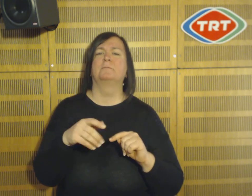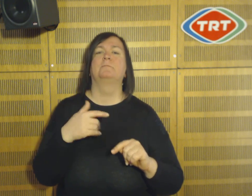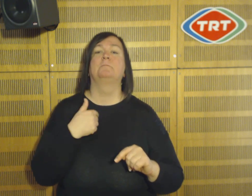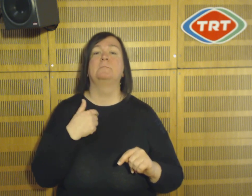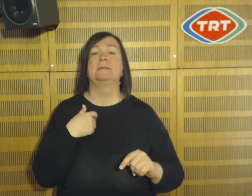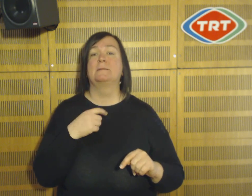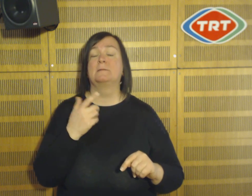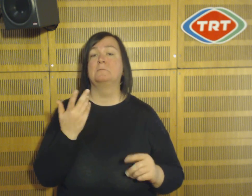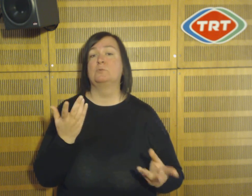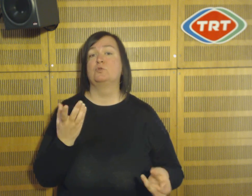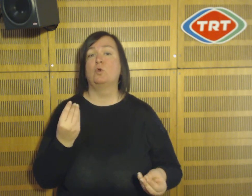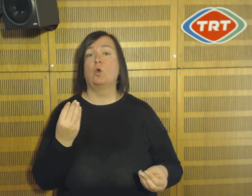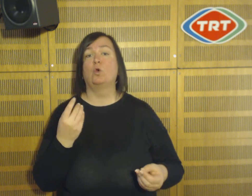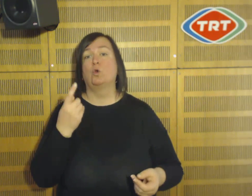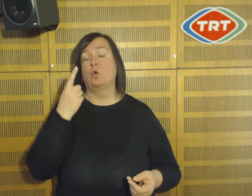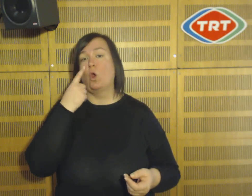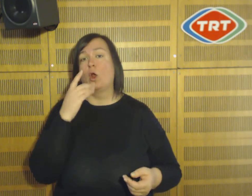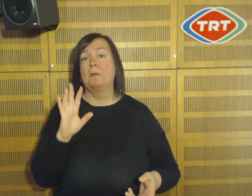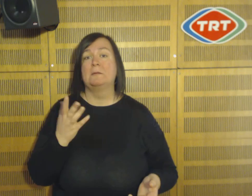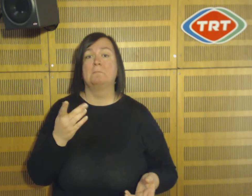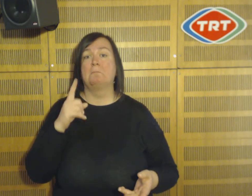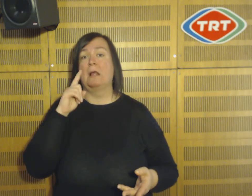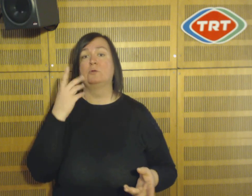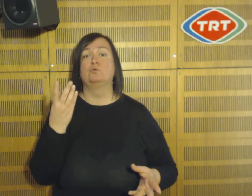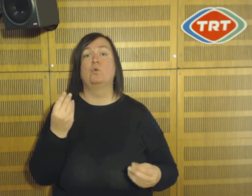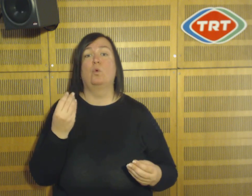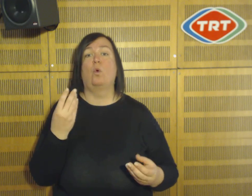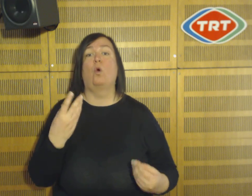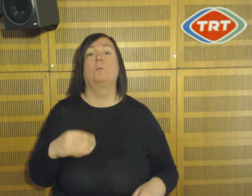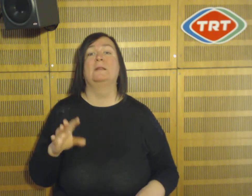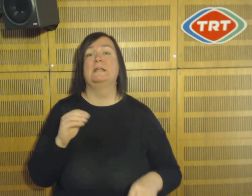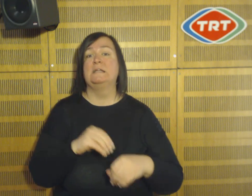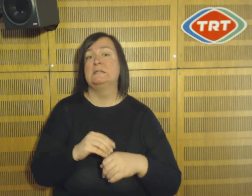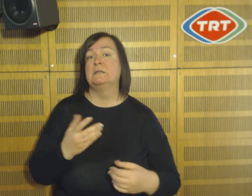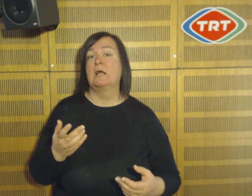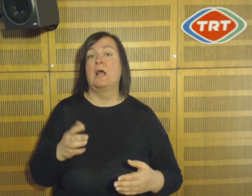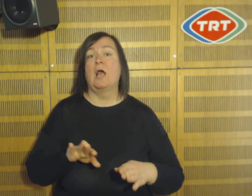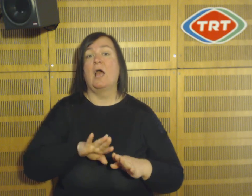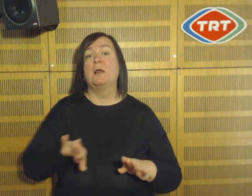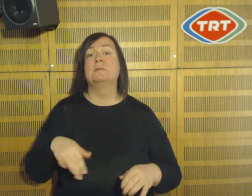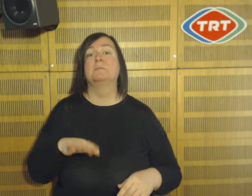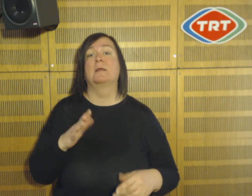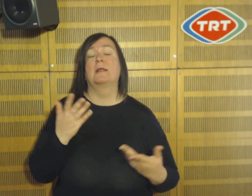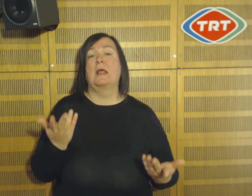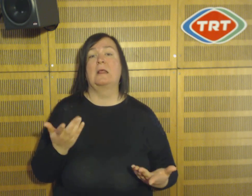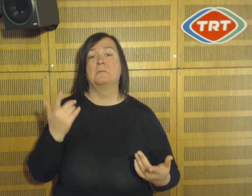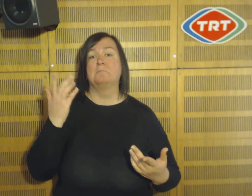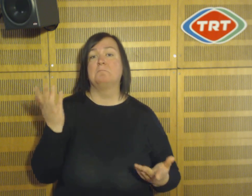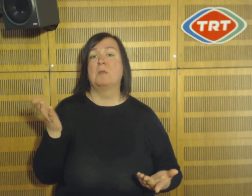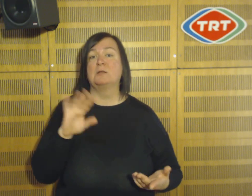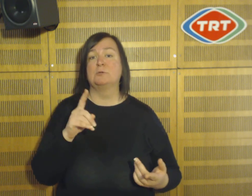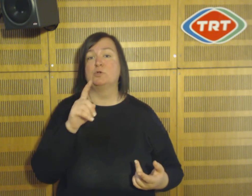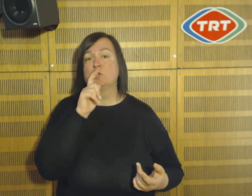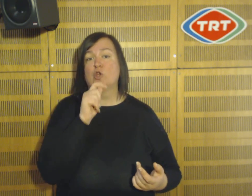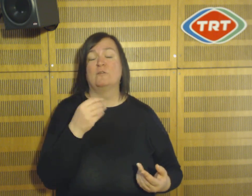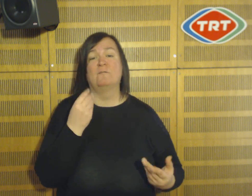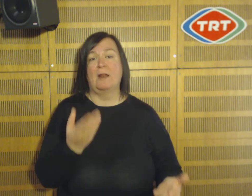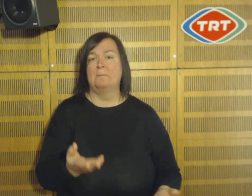Belki çok da görmediğimiz belki çoklu olmadığı için ayrımsamak bir başka bir şeyin sözünü de verebilirler ve